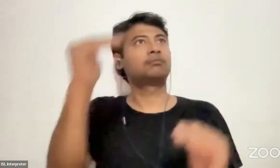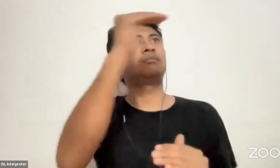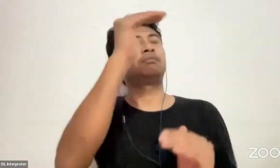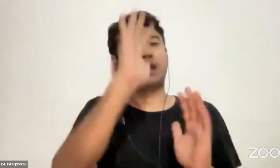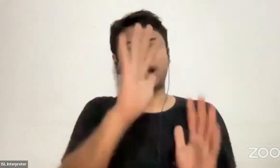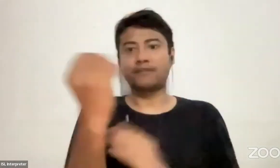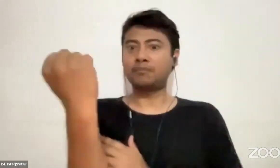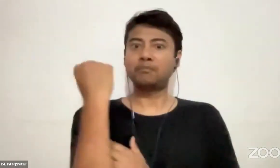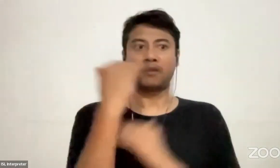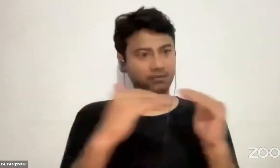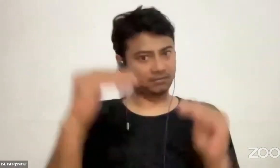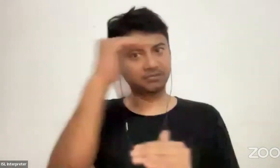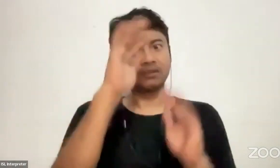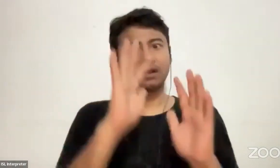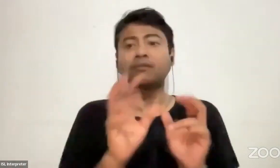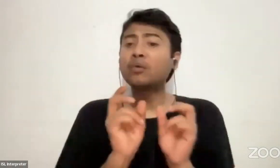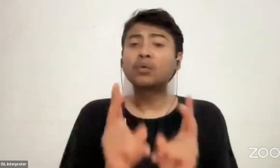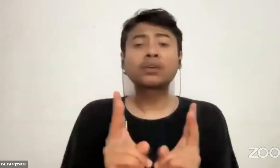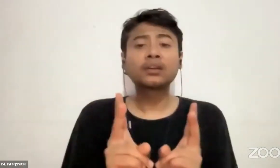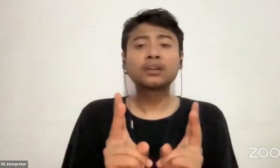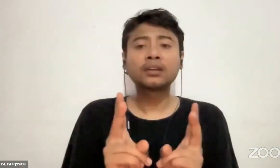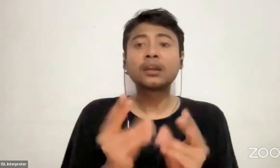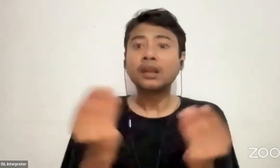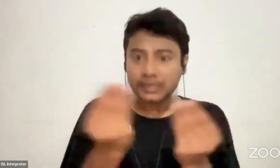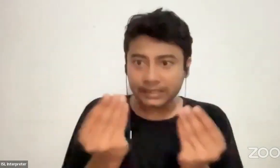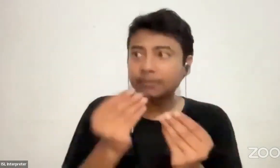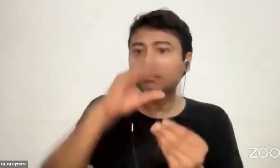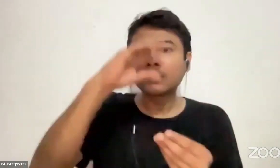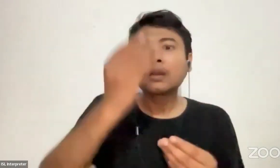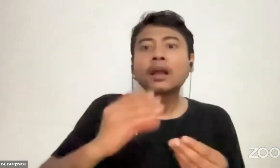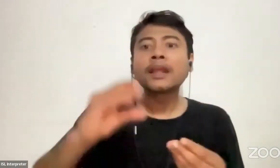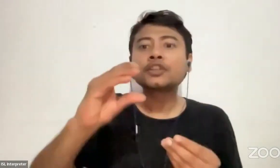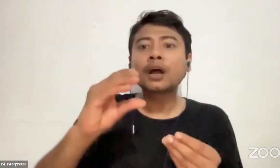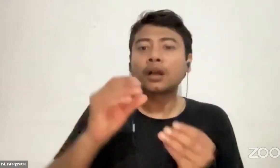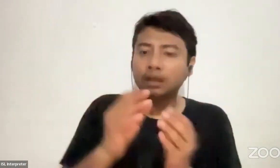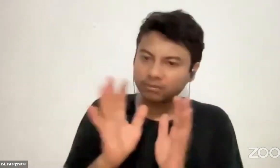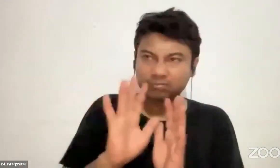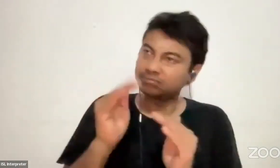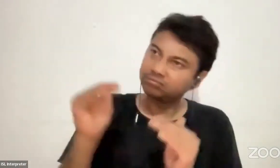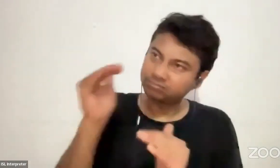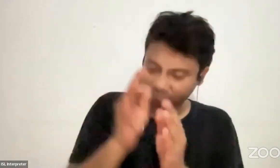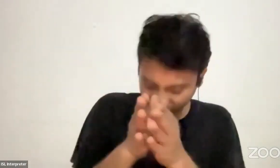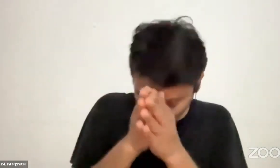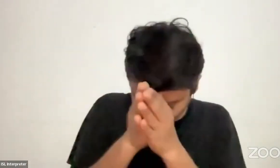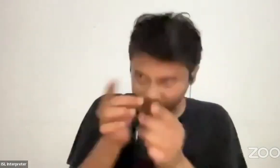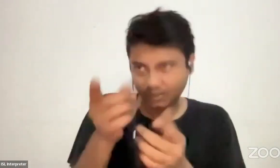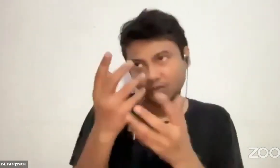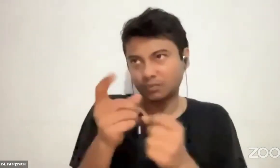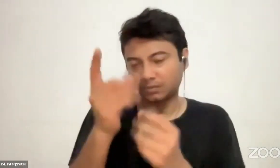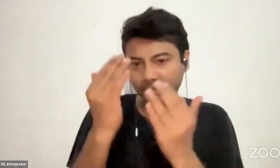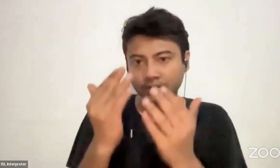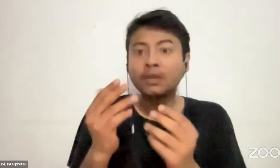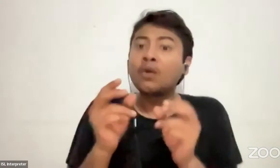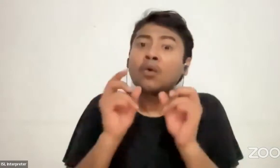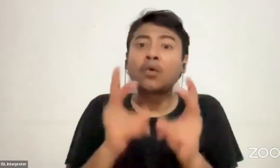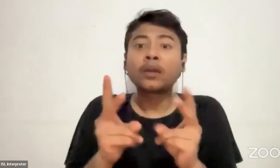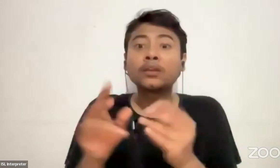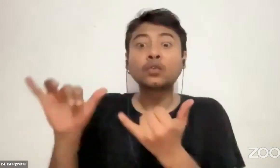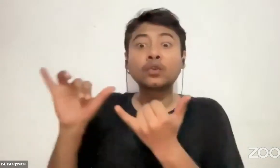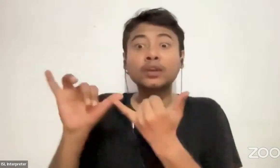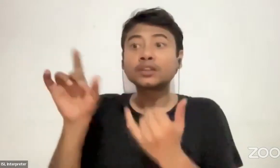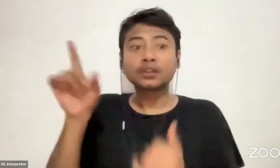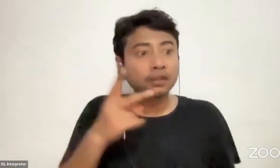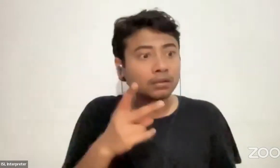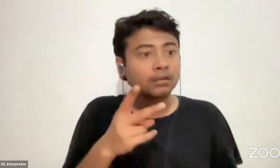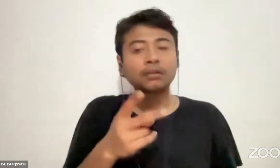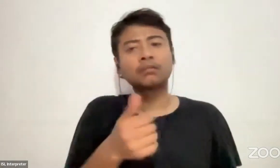हैं, कोई सोचता है मुझे कोई देवता अच्छे लग रहे हैं। तो भगवान क्या करते हैं, हाँ बहुत अच्छे हैं बहुत अच्छे हैं, तुरंत भगवान मान लेते हैं और उसको क्या कर